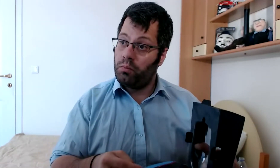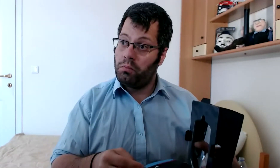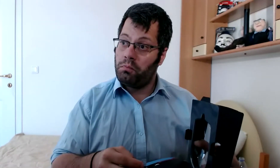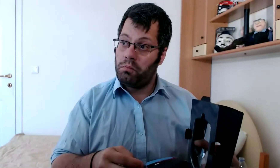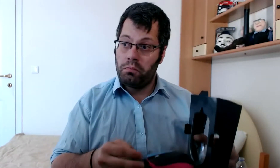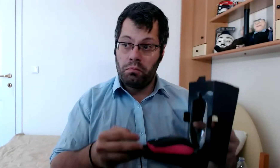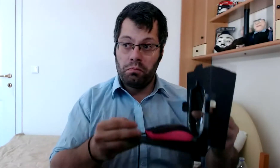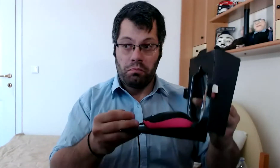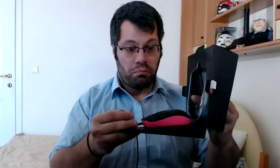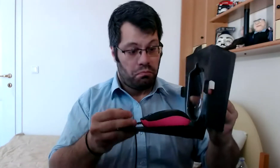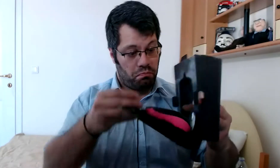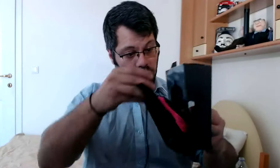Wow!